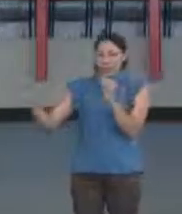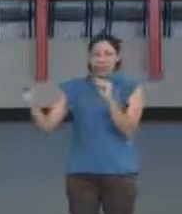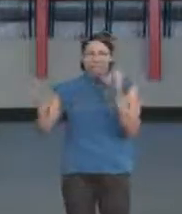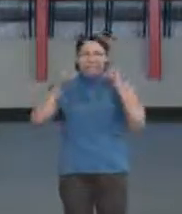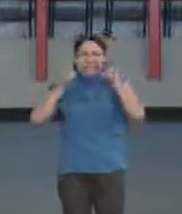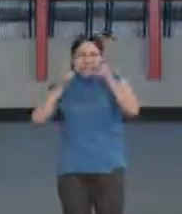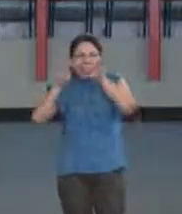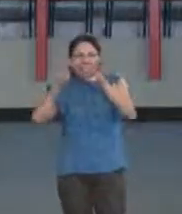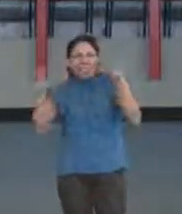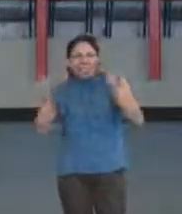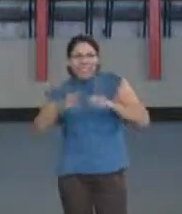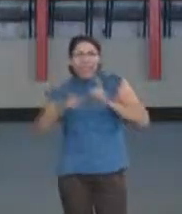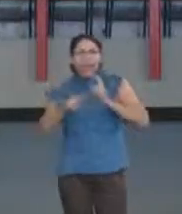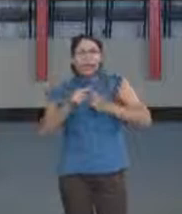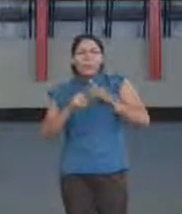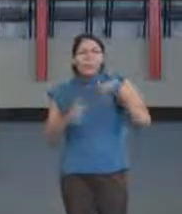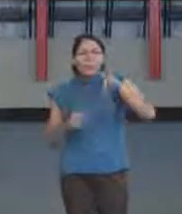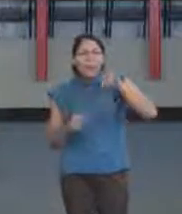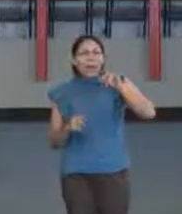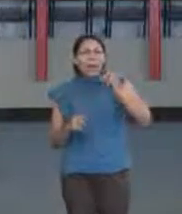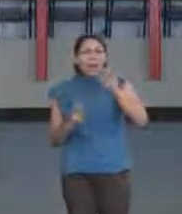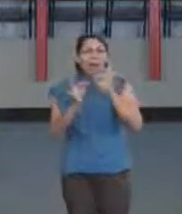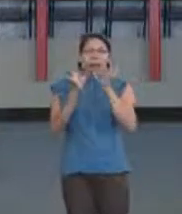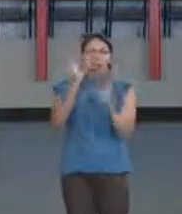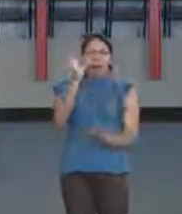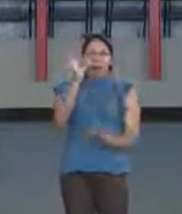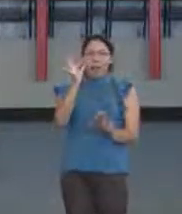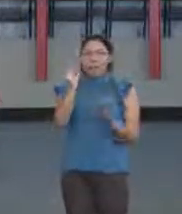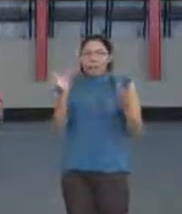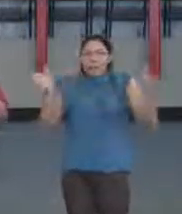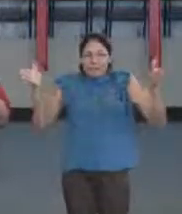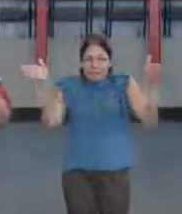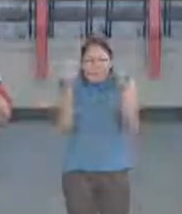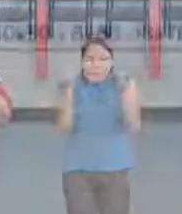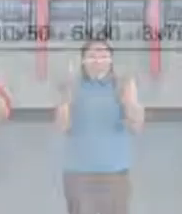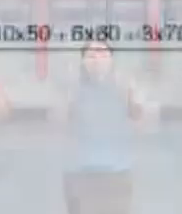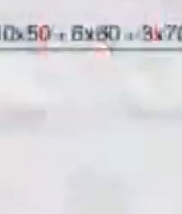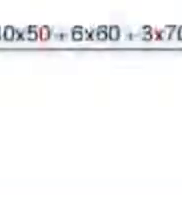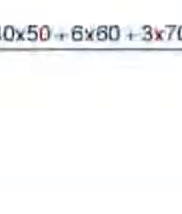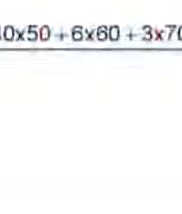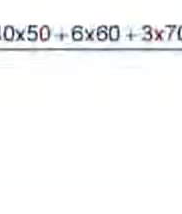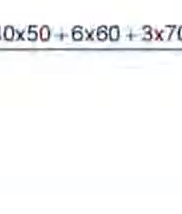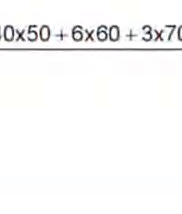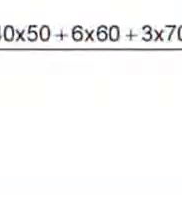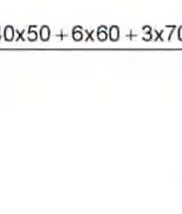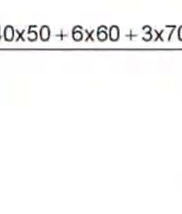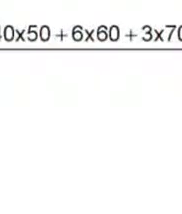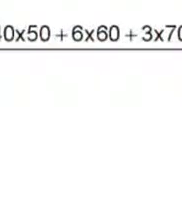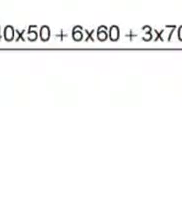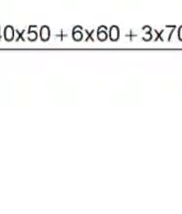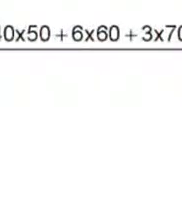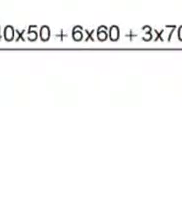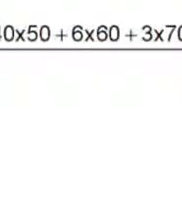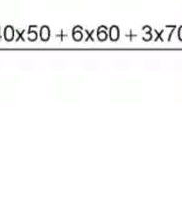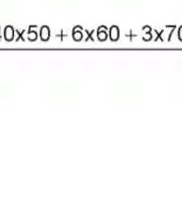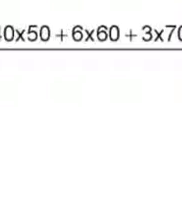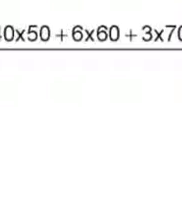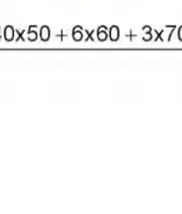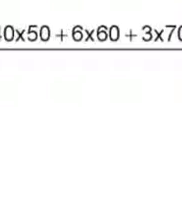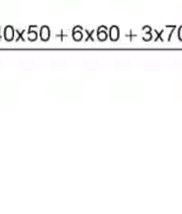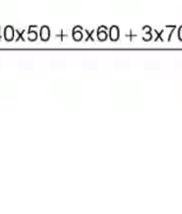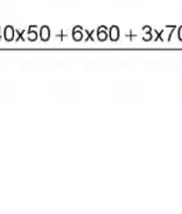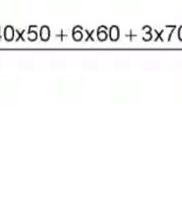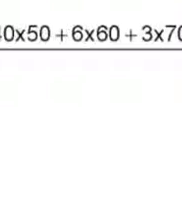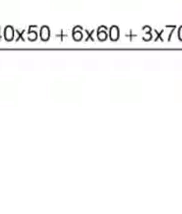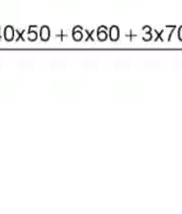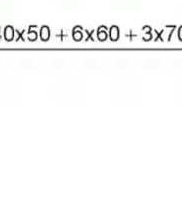enxergar, porque como a média era bem extensa, não tinha como fazer caber aí na tela, tá? Mais 3 veículos que andavam a 70